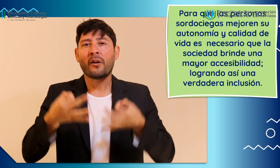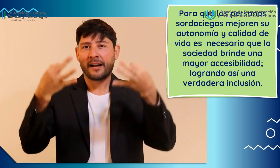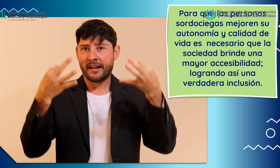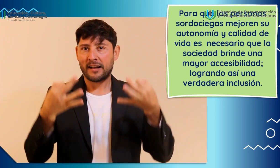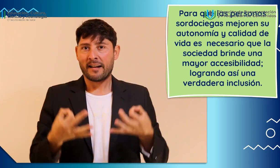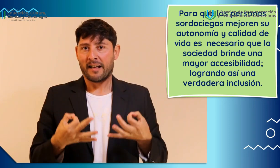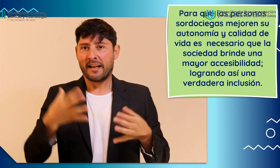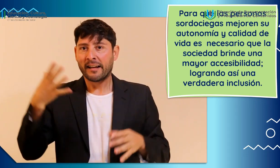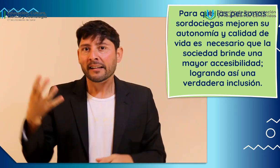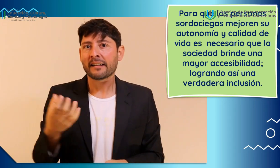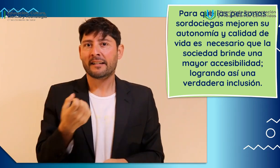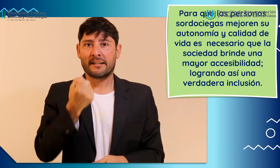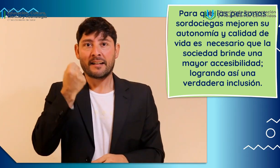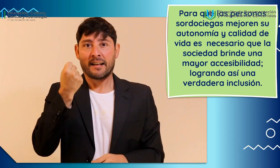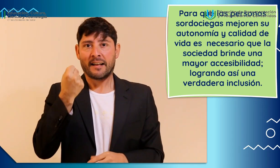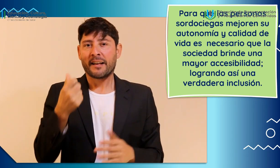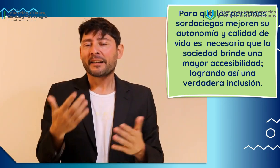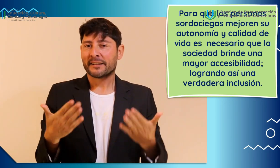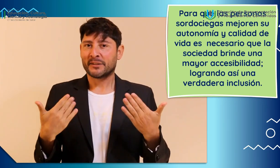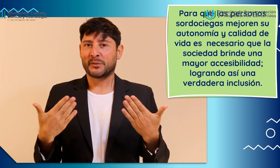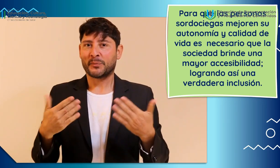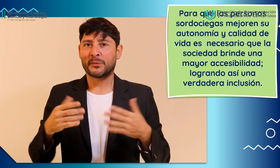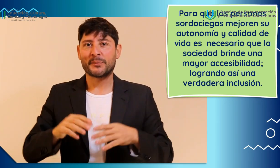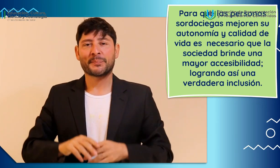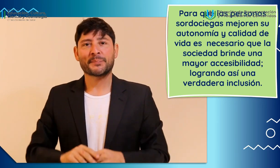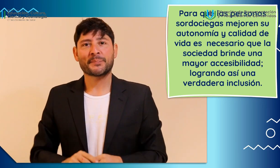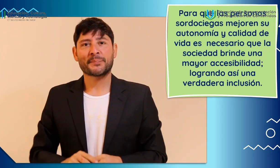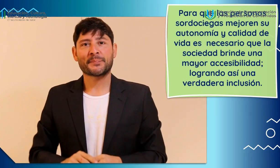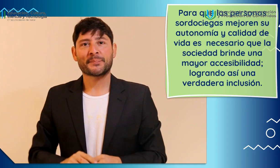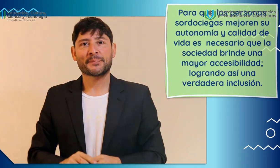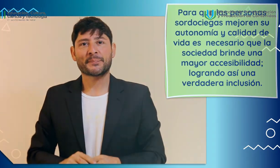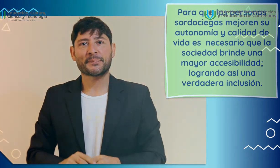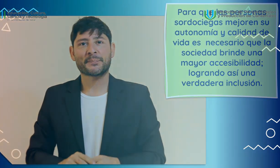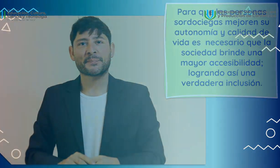logrando así una real inclusión